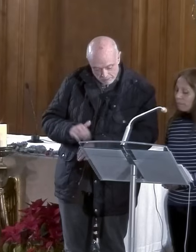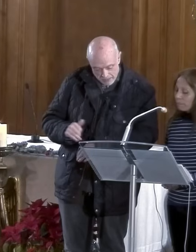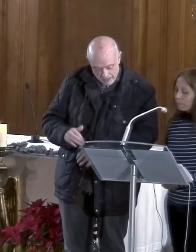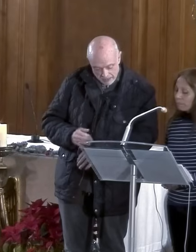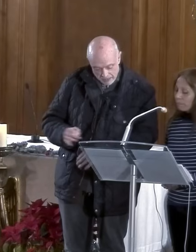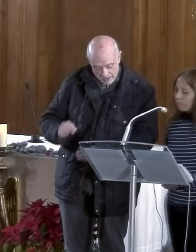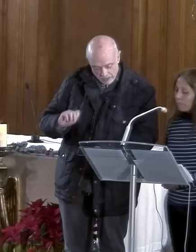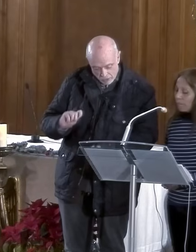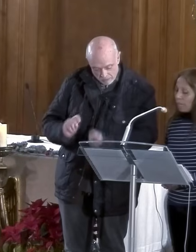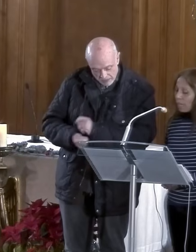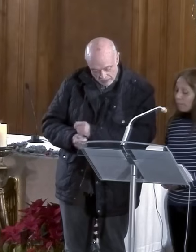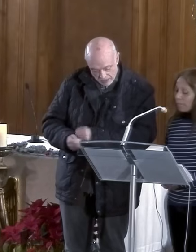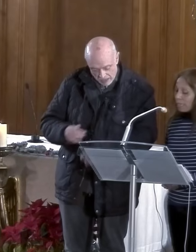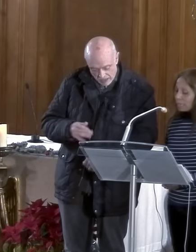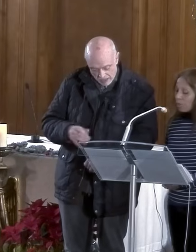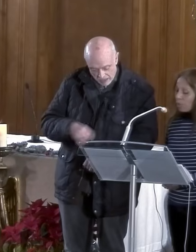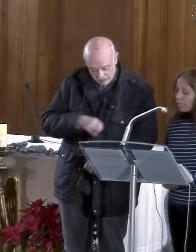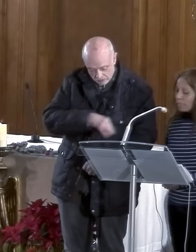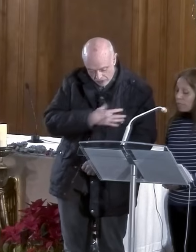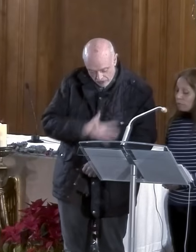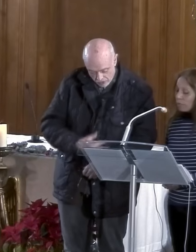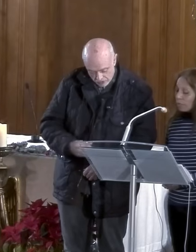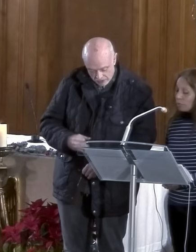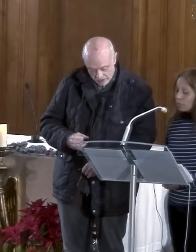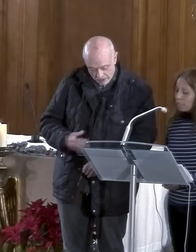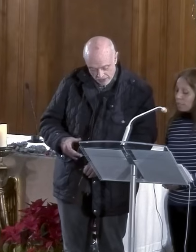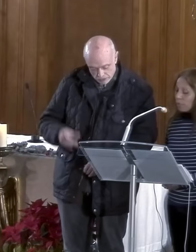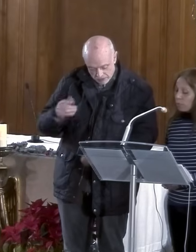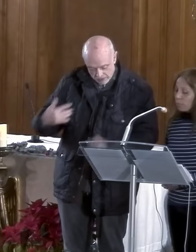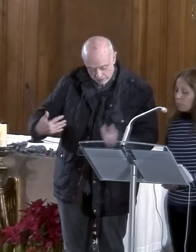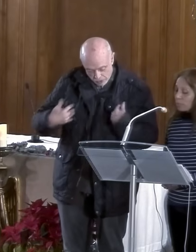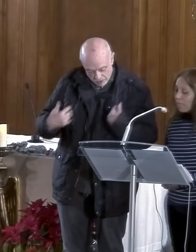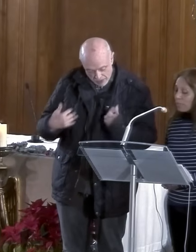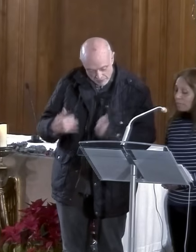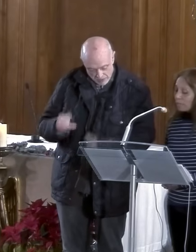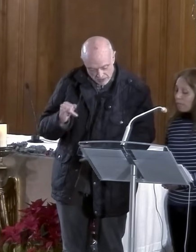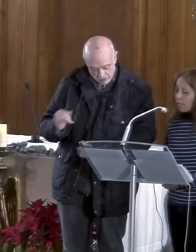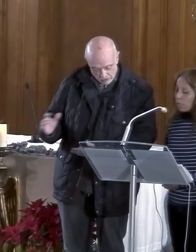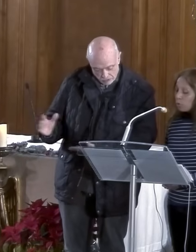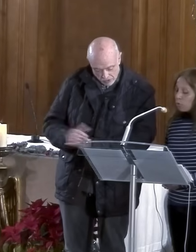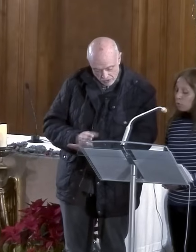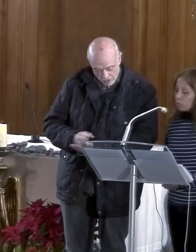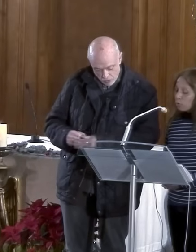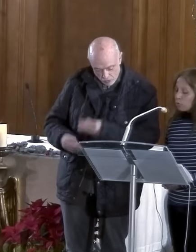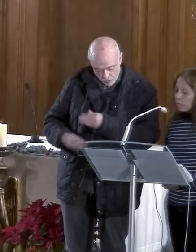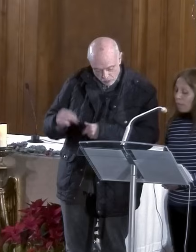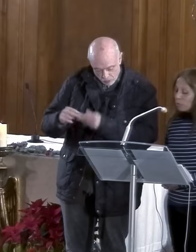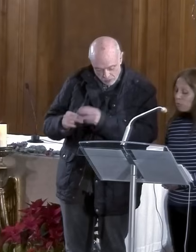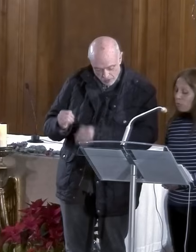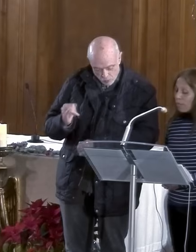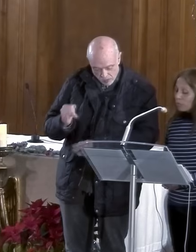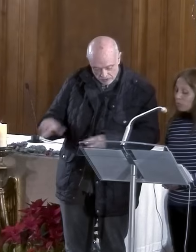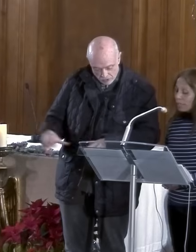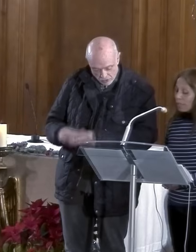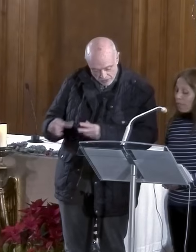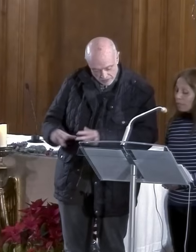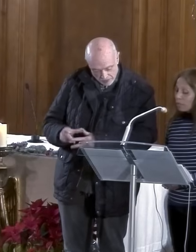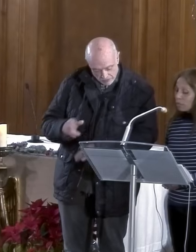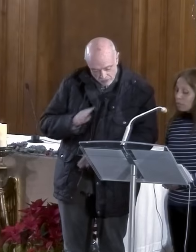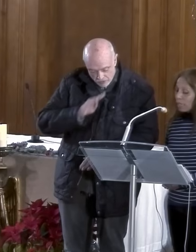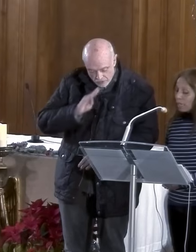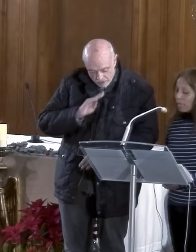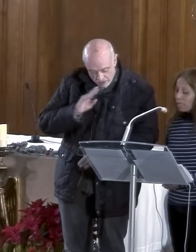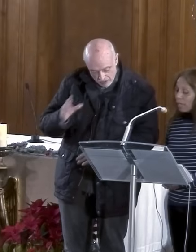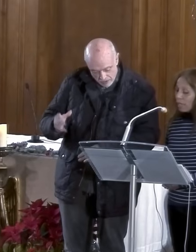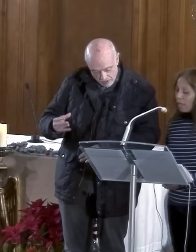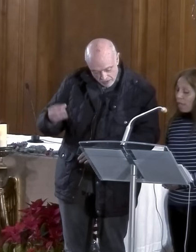Palestina, para que se conviertan los corazones de los responsables y todos construyamos una sociedad